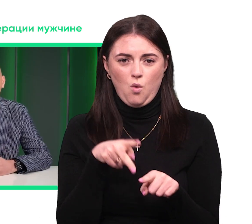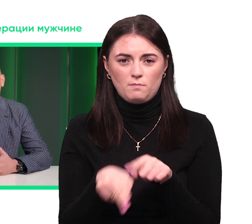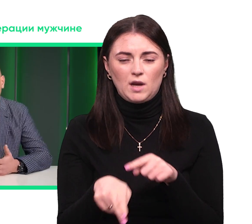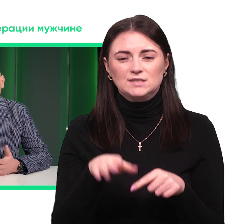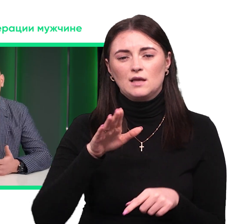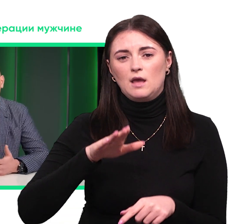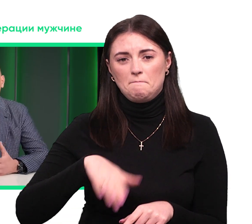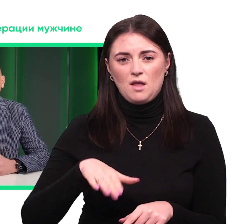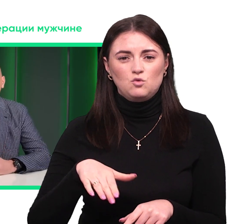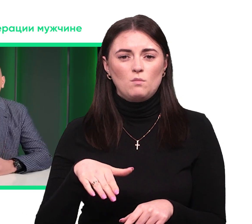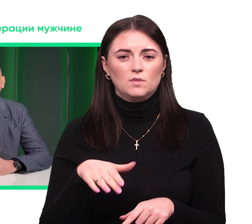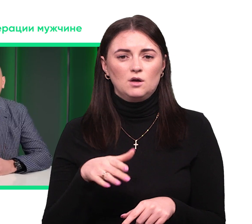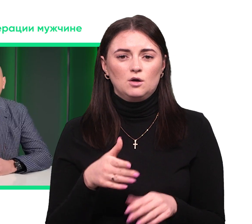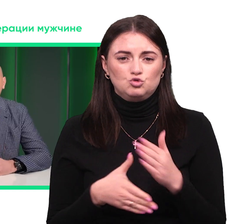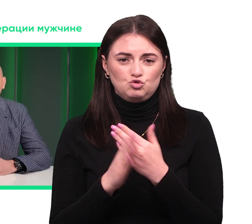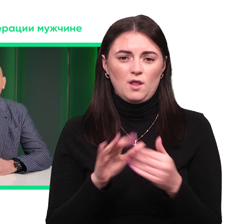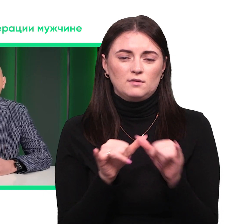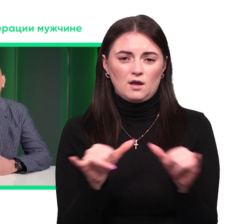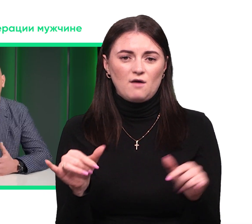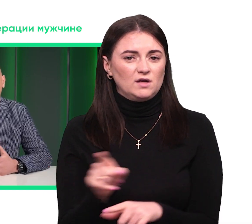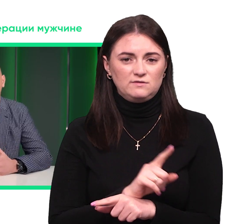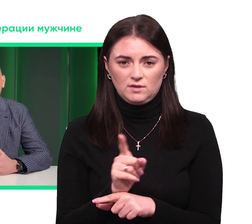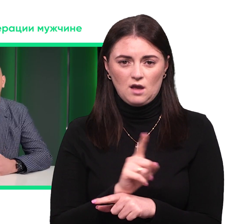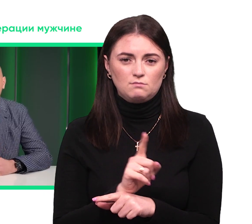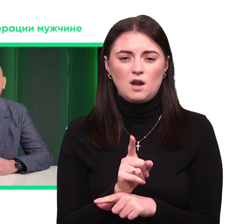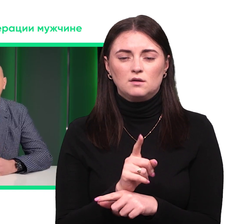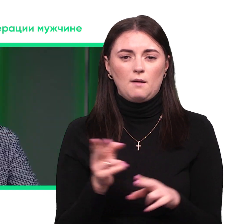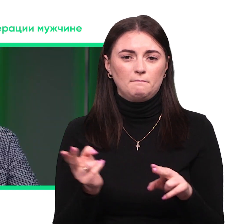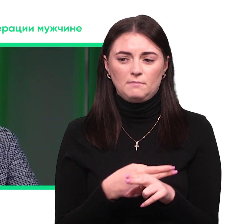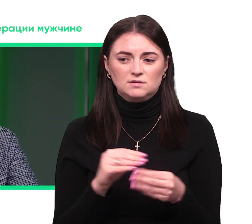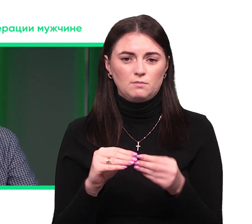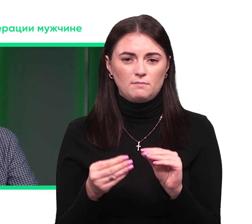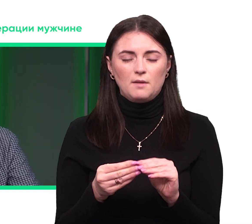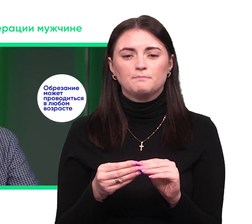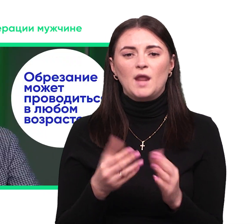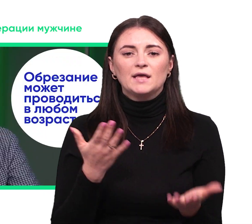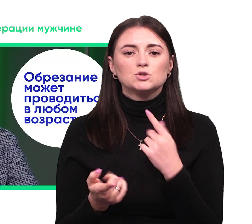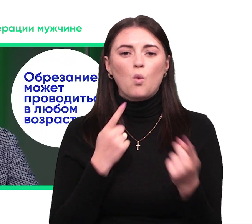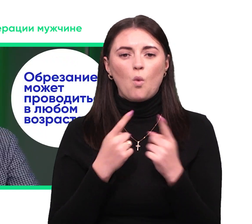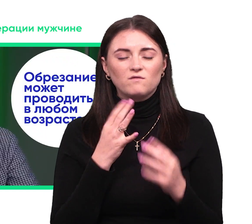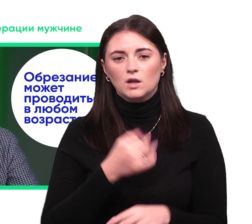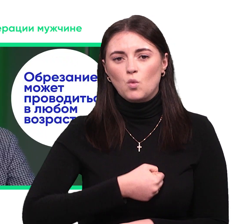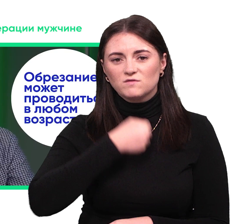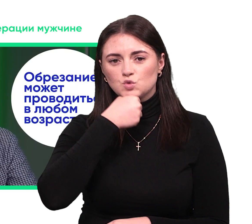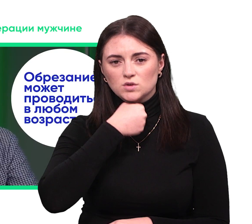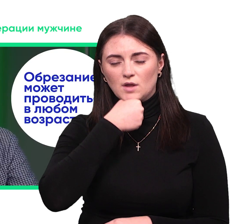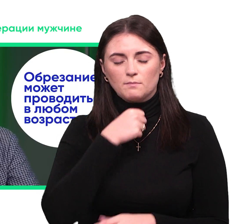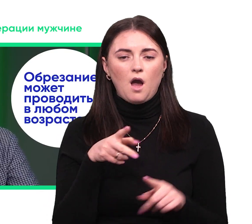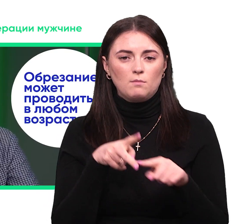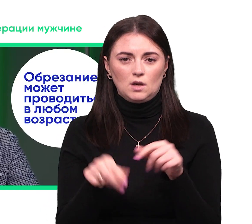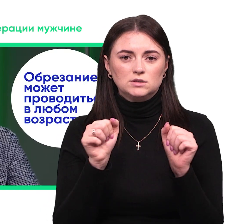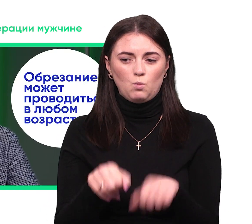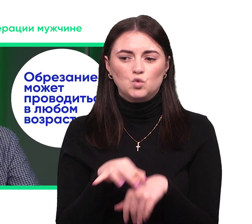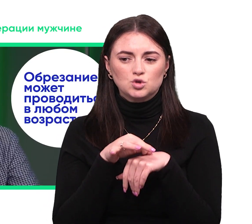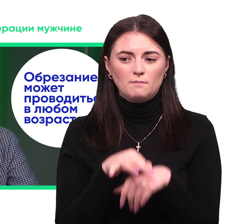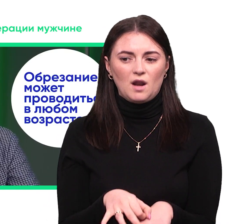уже половой член развивается нормально, без проблем. Если говорить о взрослом возрасте, то обрезание может